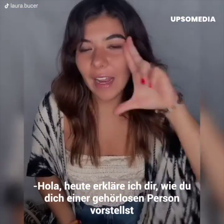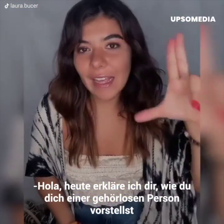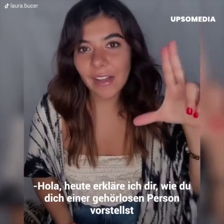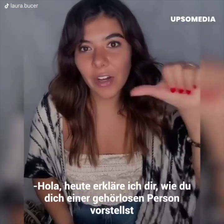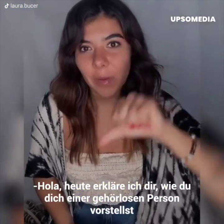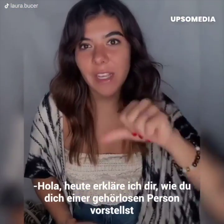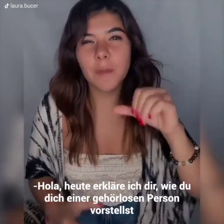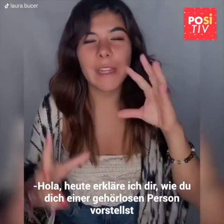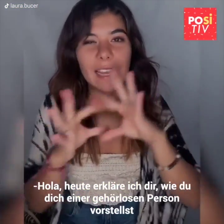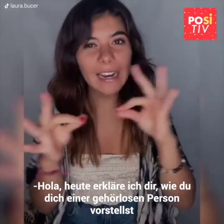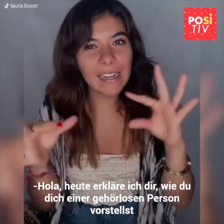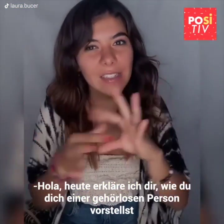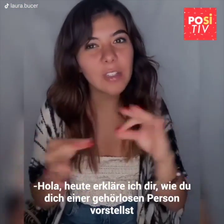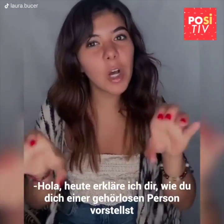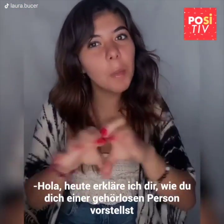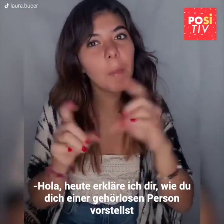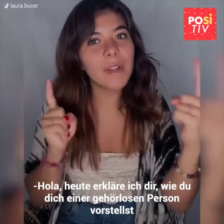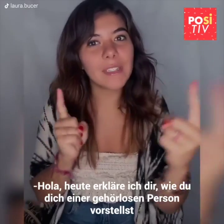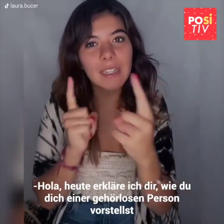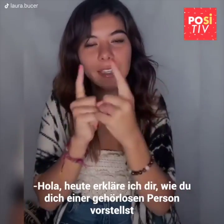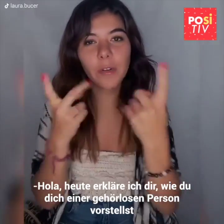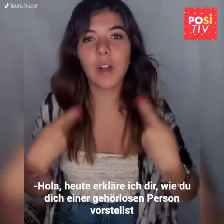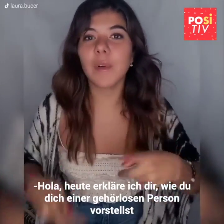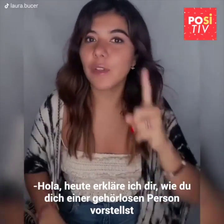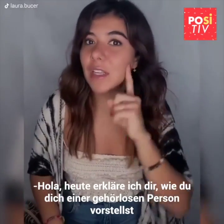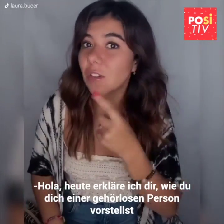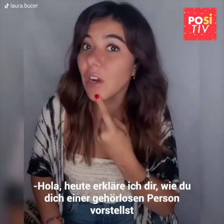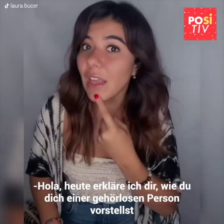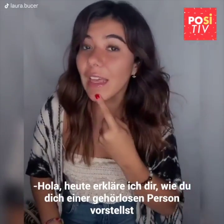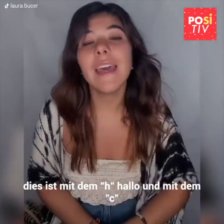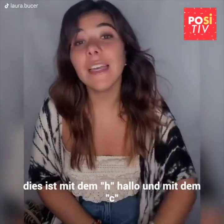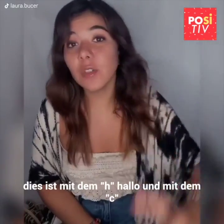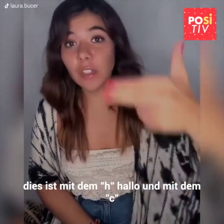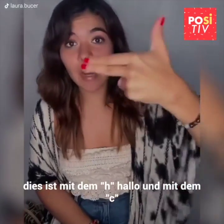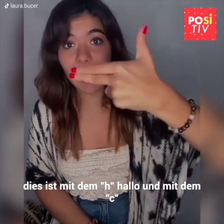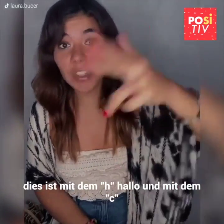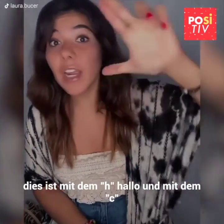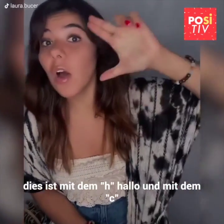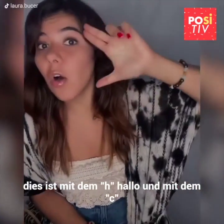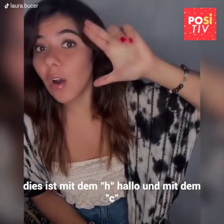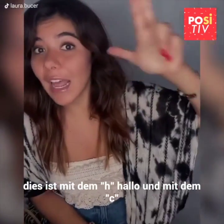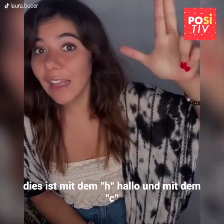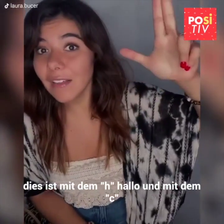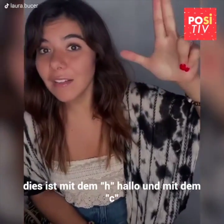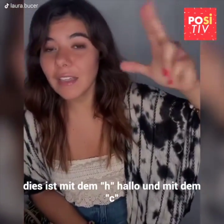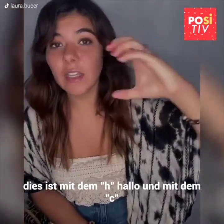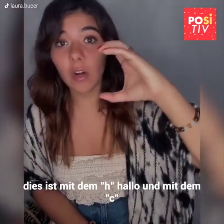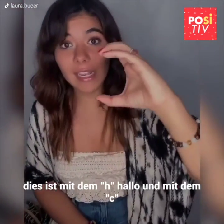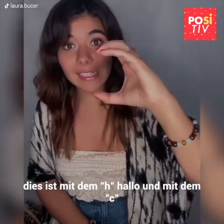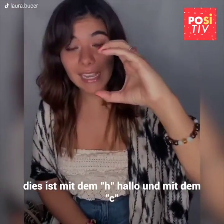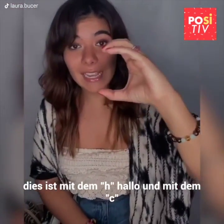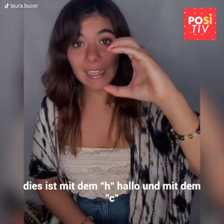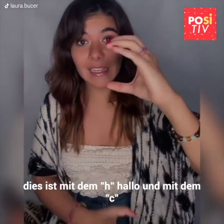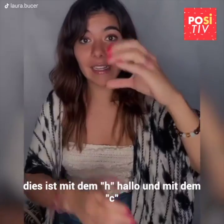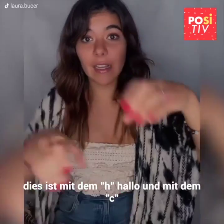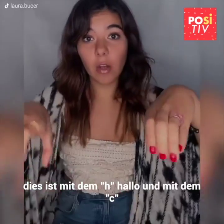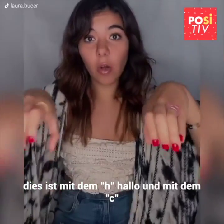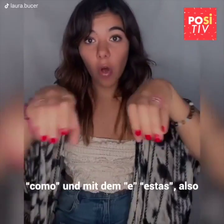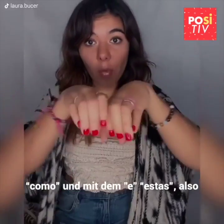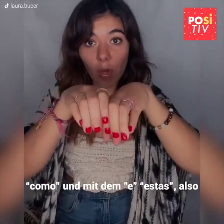Hola, hoy voy a explicarles cómo presentarse con una persona sorda. Esto es con la H, hola, y con la C, cómo,